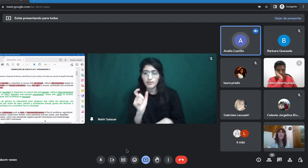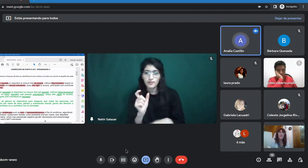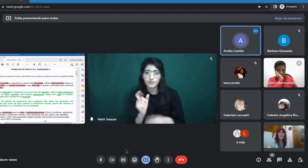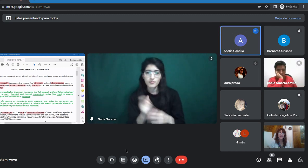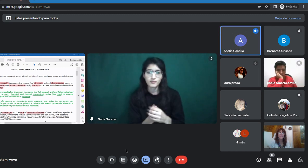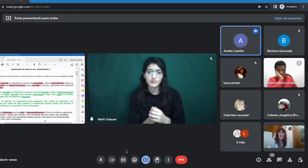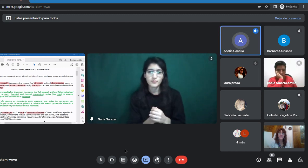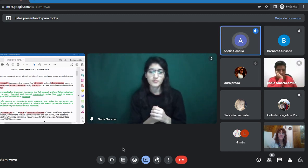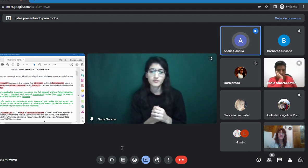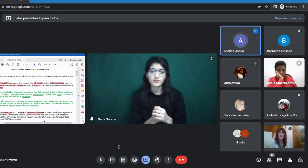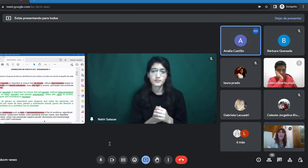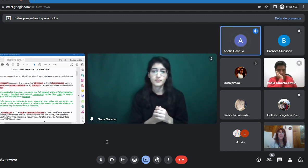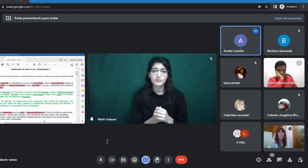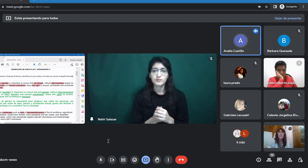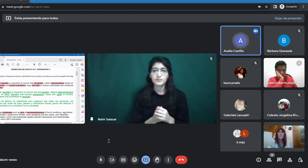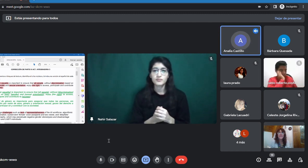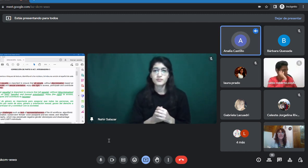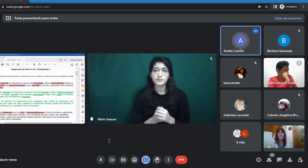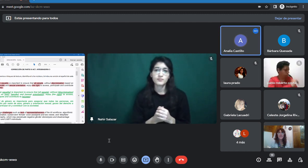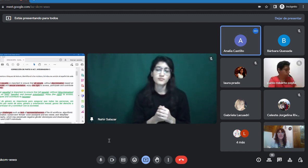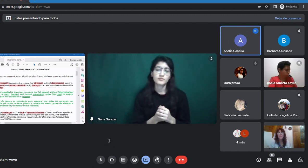Representativeness. Sí. Así es.